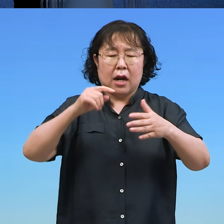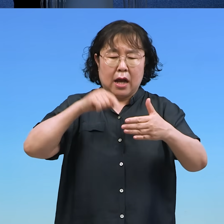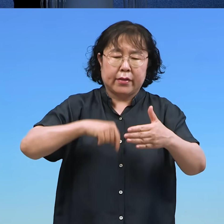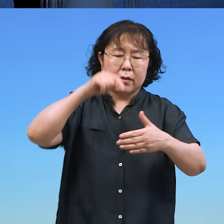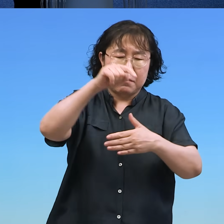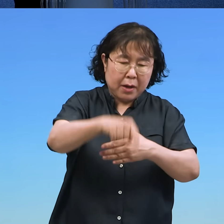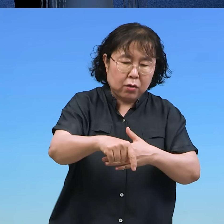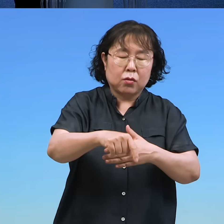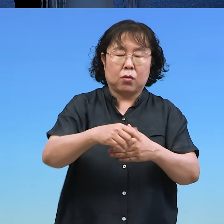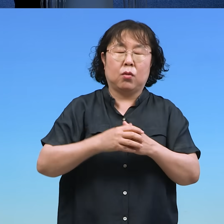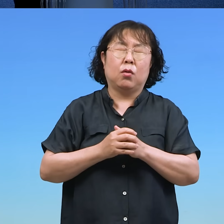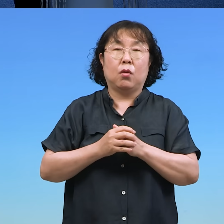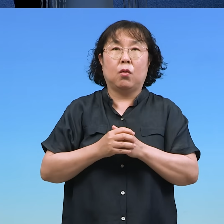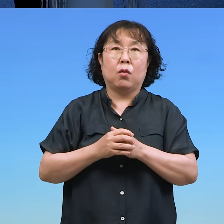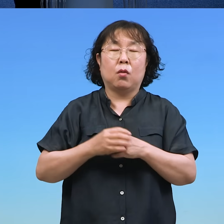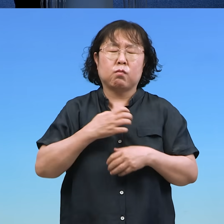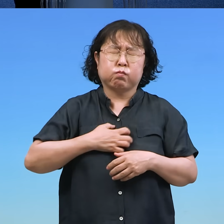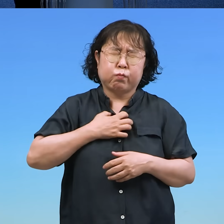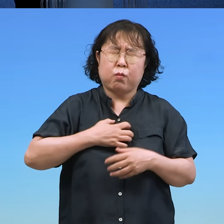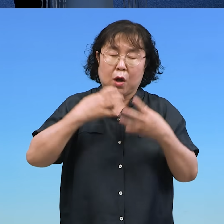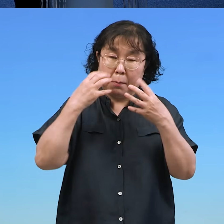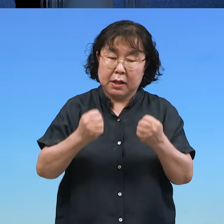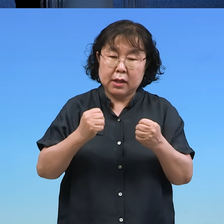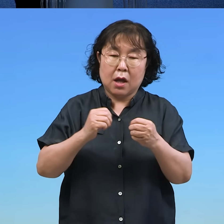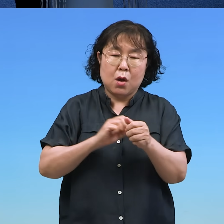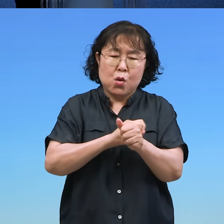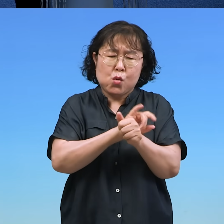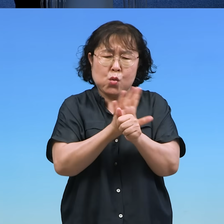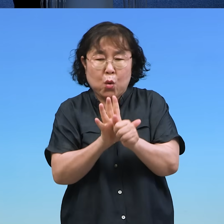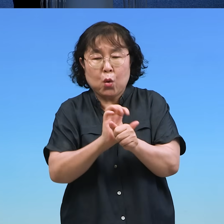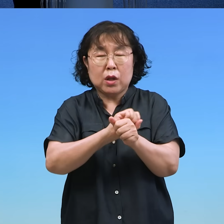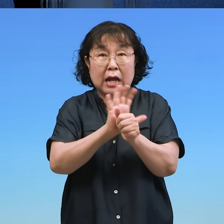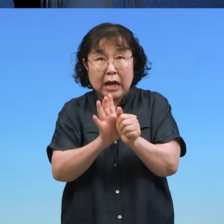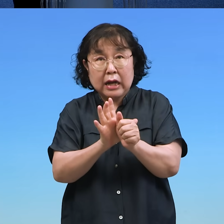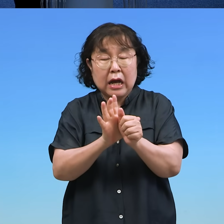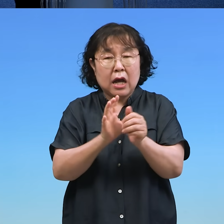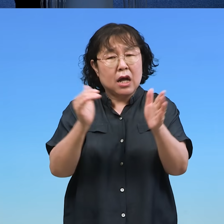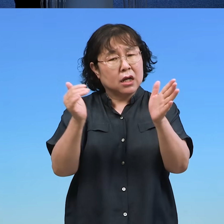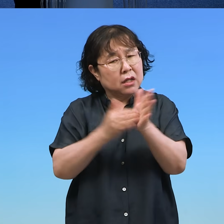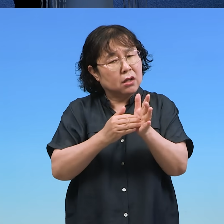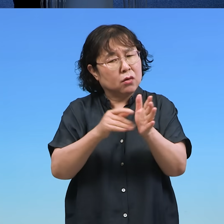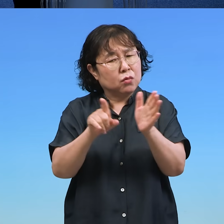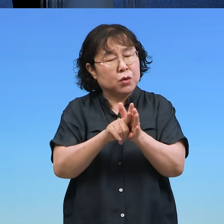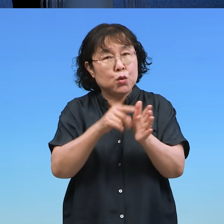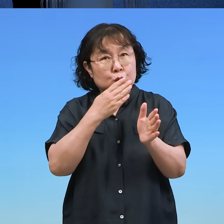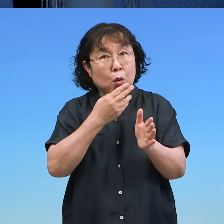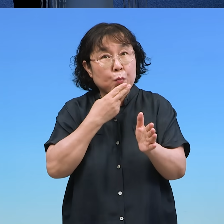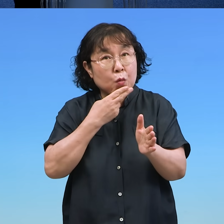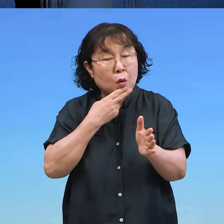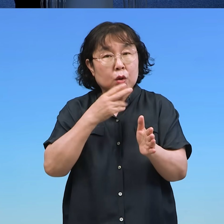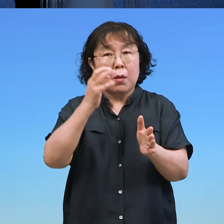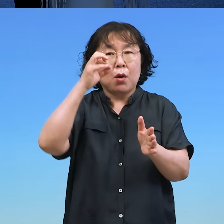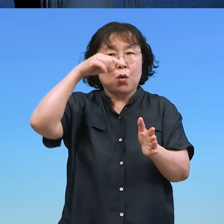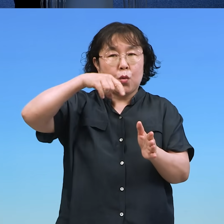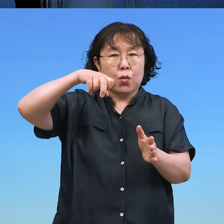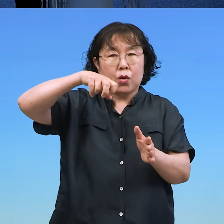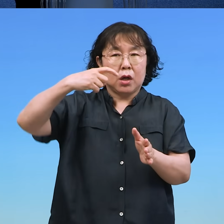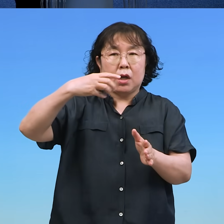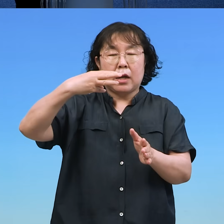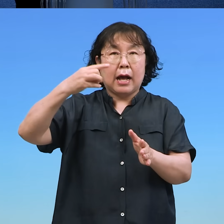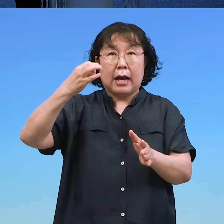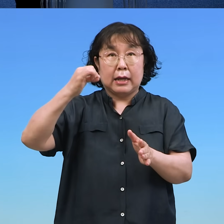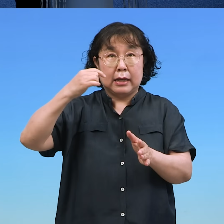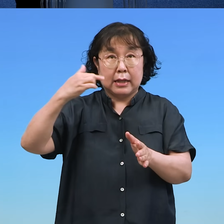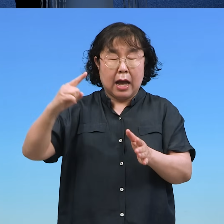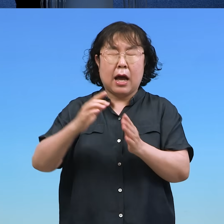많다. 장기적인 코로나 사태가 끝난다고 하는데 믿어지지 않는다. 우크라이나 전쟁으로 전